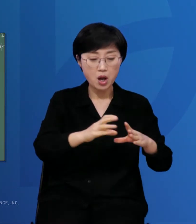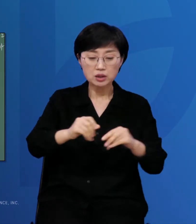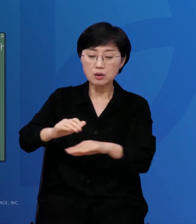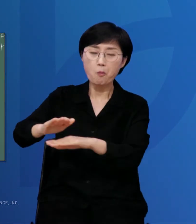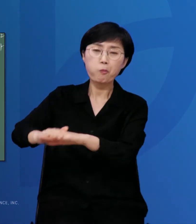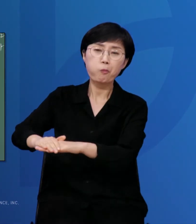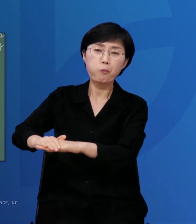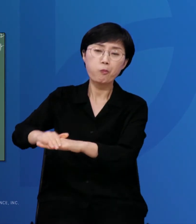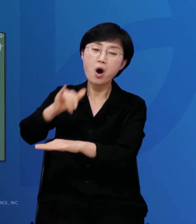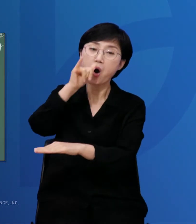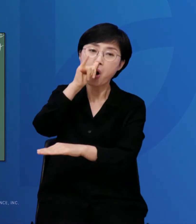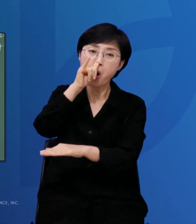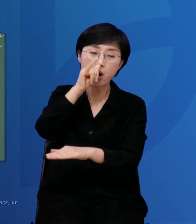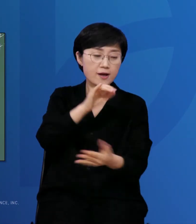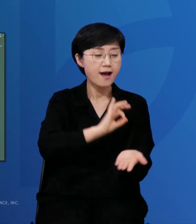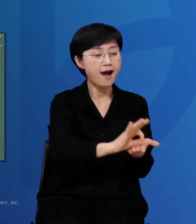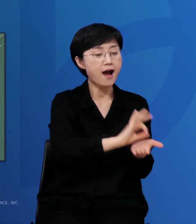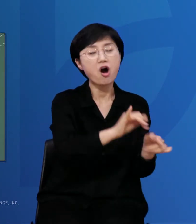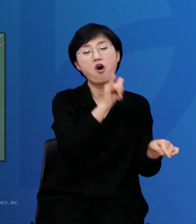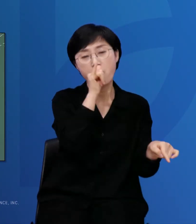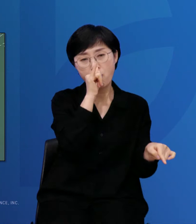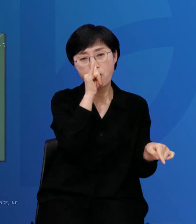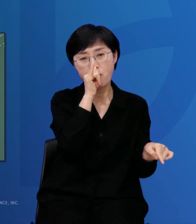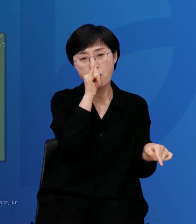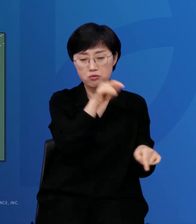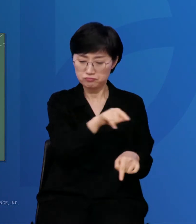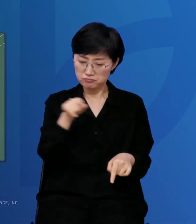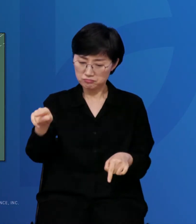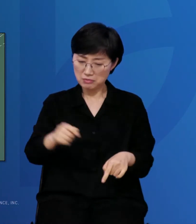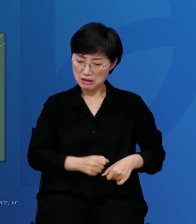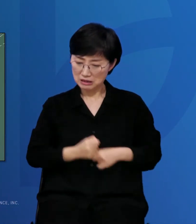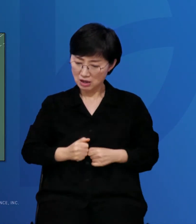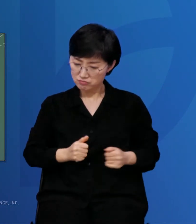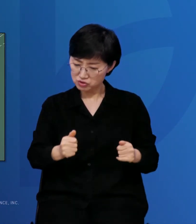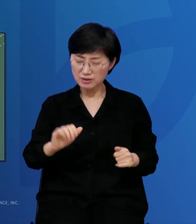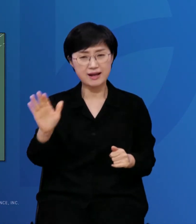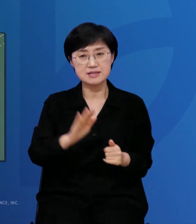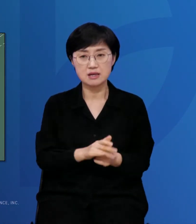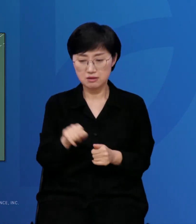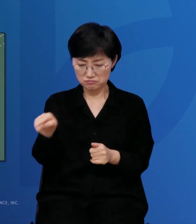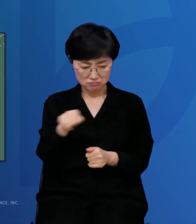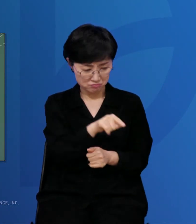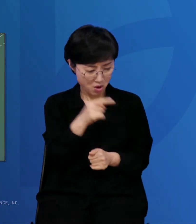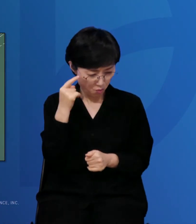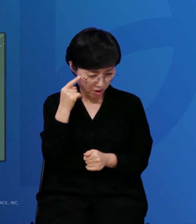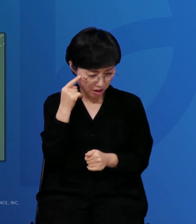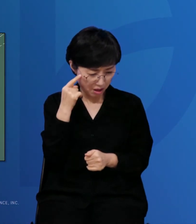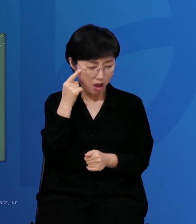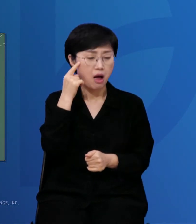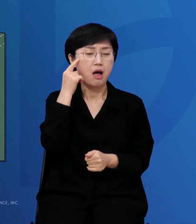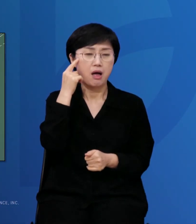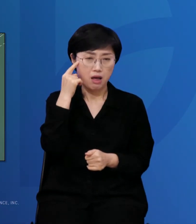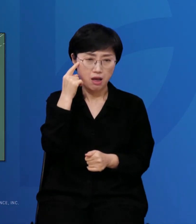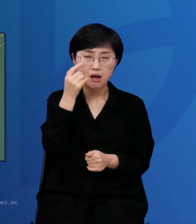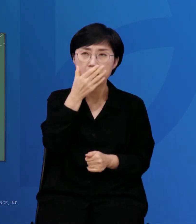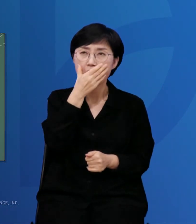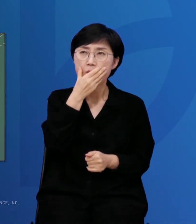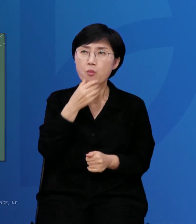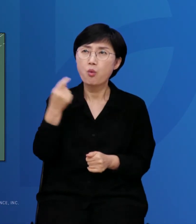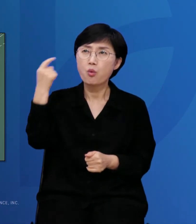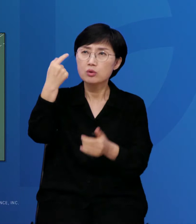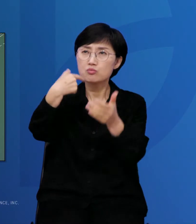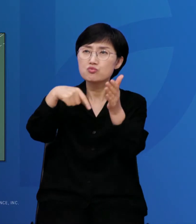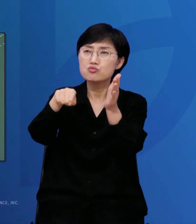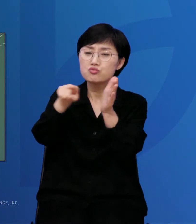나오잖아요.还有把这个塔连德是埋在地里头。 그게 뭐 언론 보면 게으름 뭐 이런 얘기지만 사실은 그만이 아니고 하나님을 위한 복음을 위한 일은 하나도 안